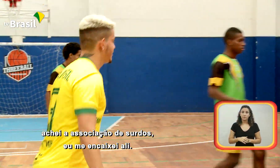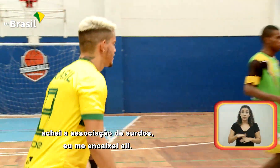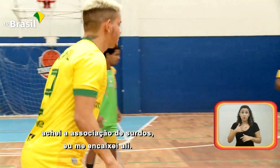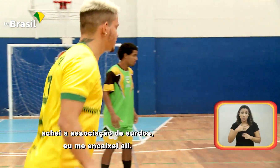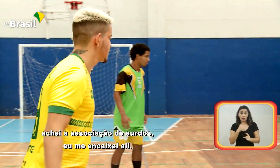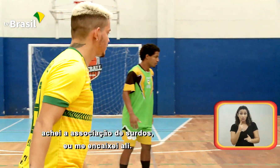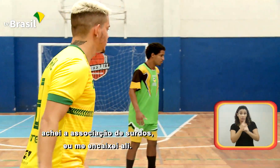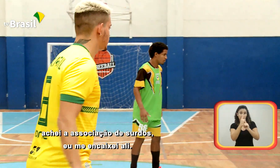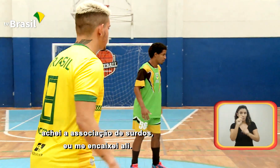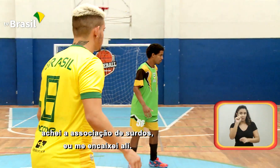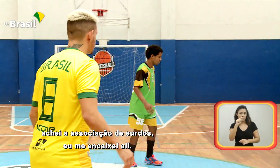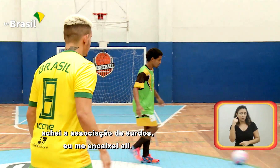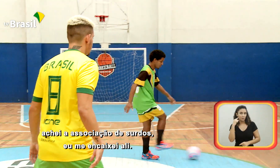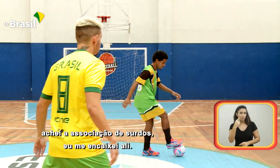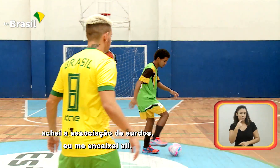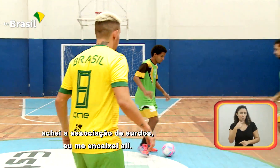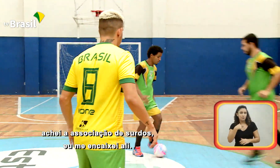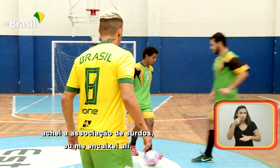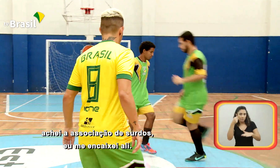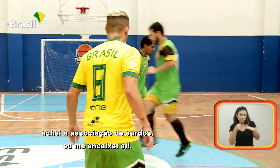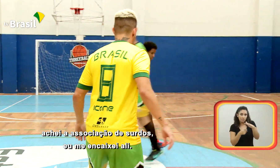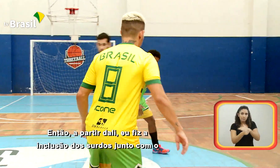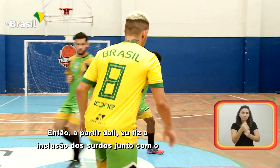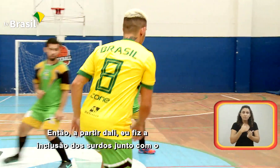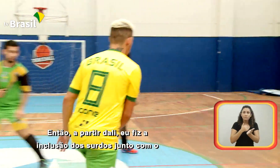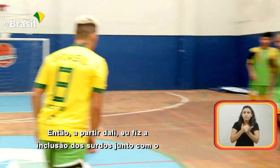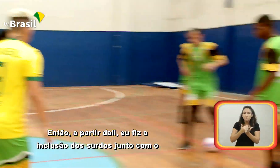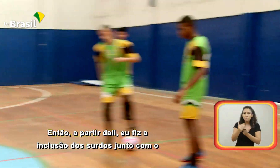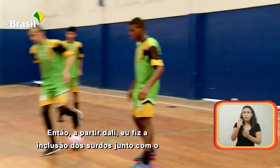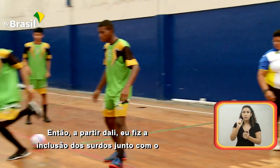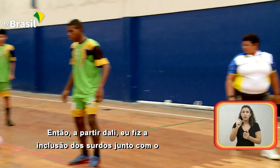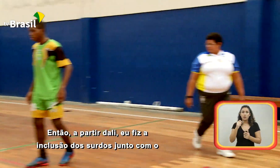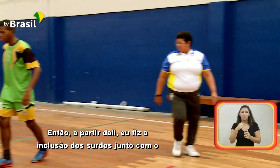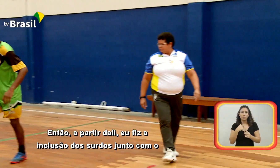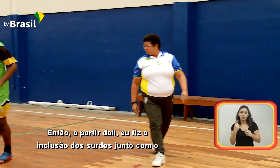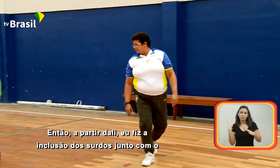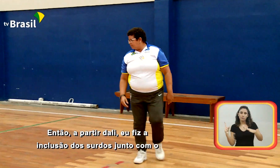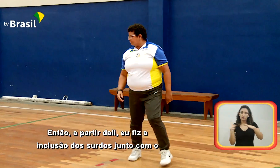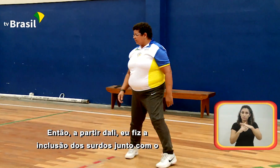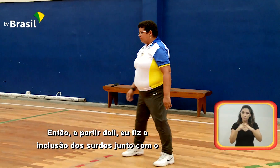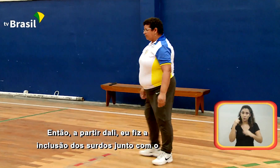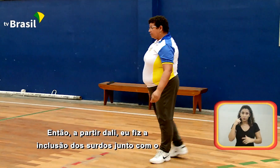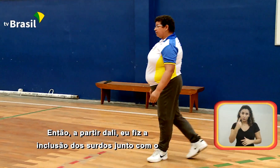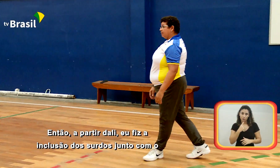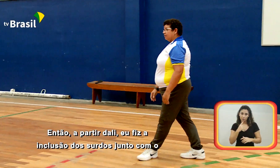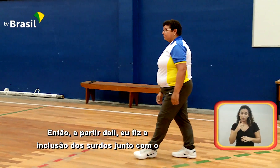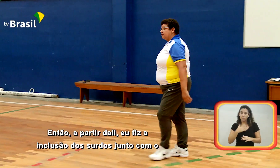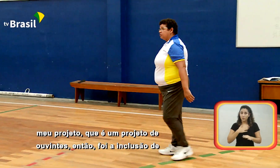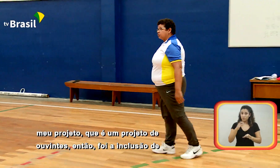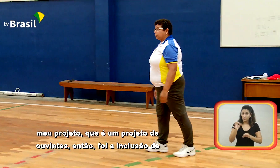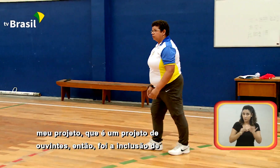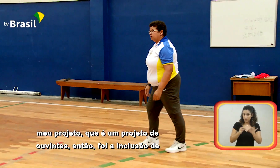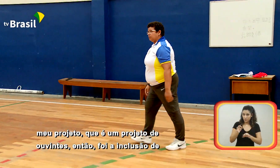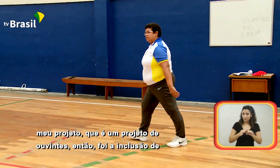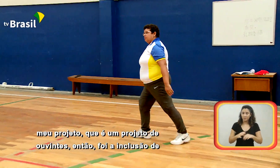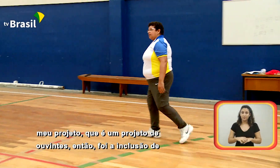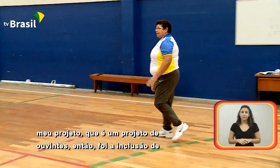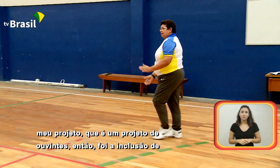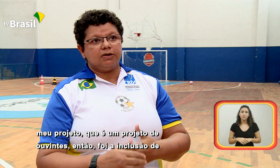Surdos, eu me encaixei ali. Então, a partir dali, eu fiz a inclusão dos surdos junto com o meu projeto, né, que é